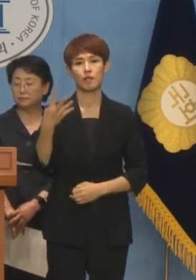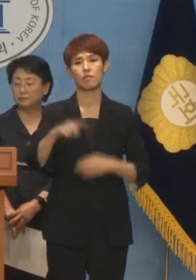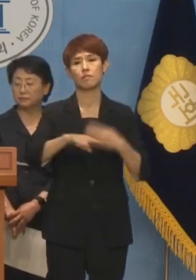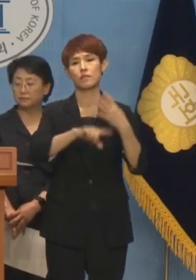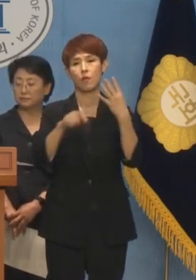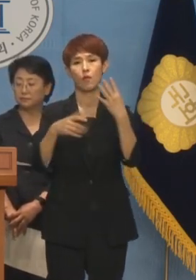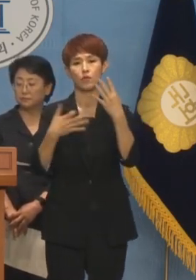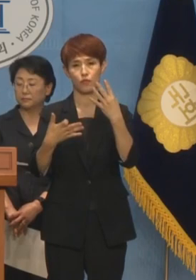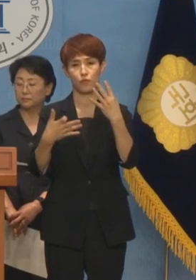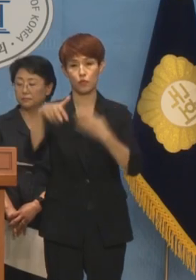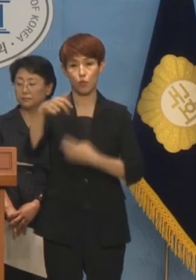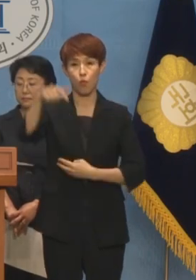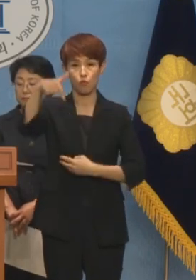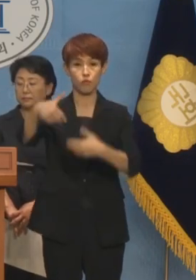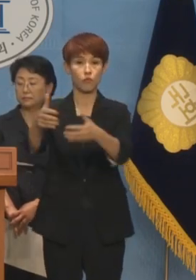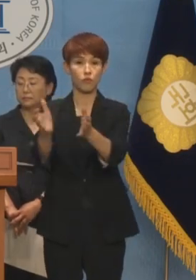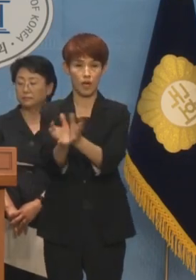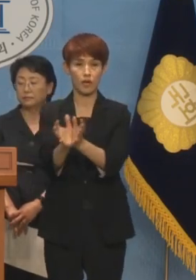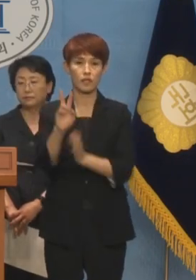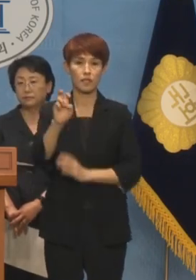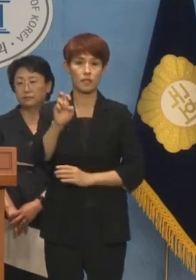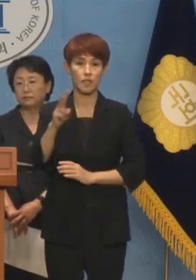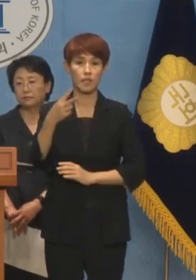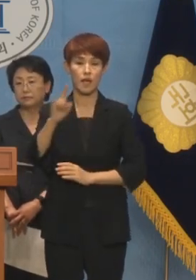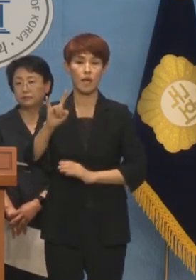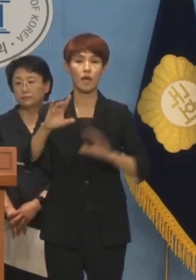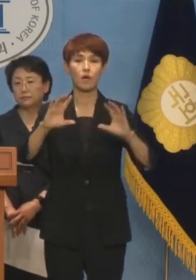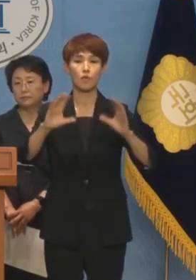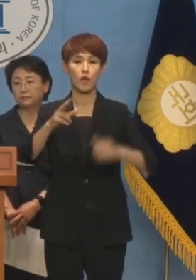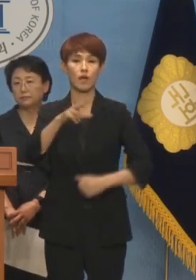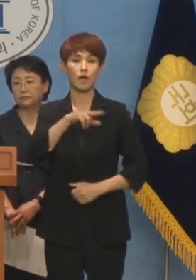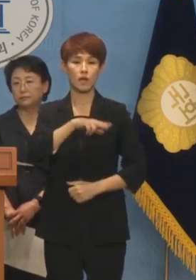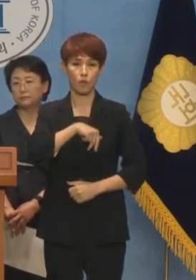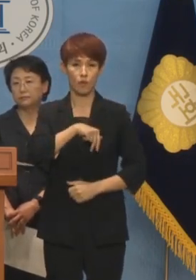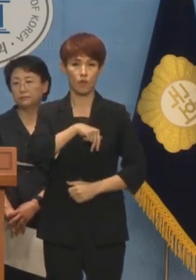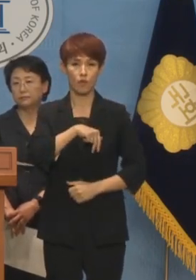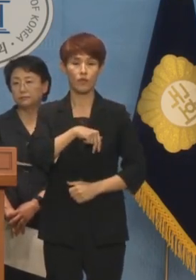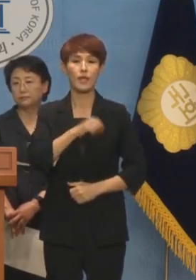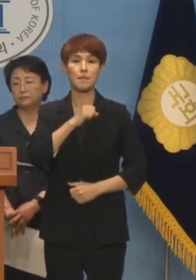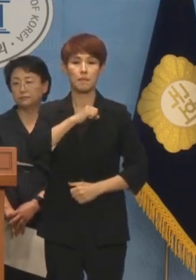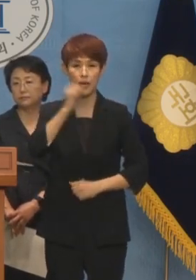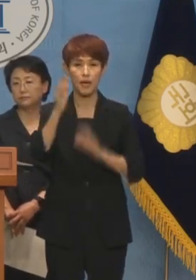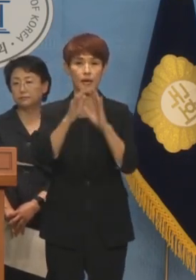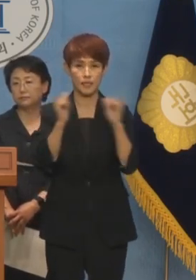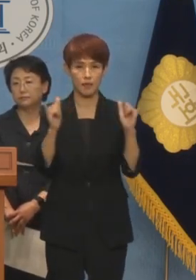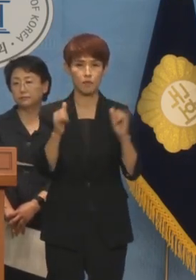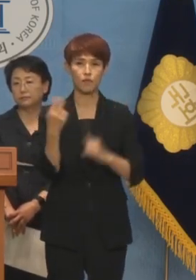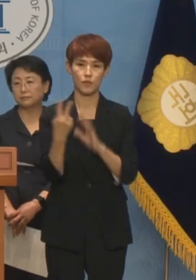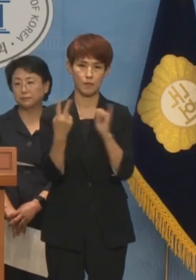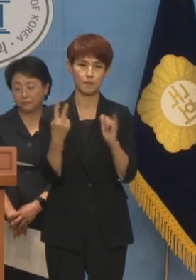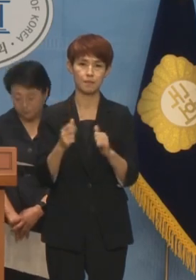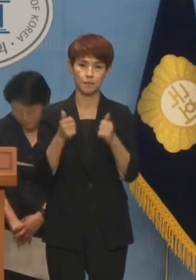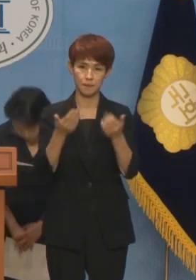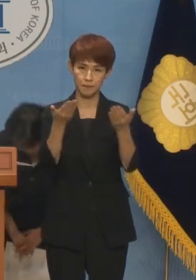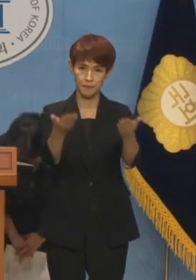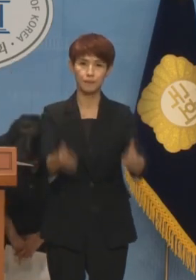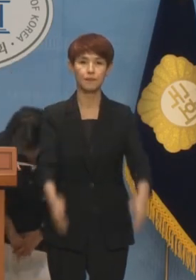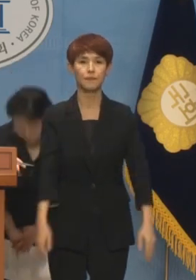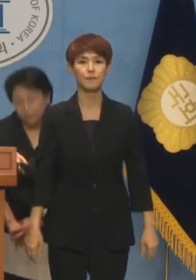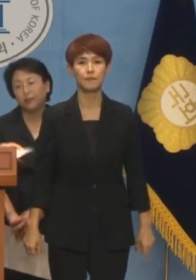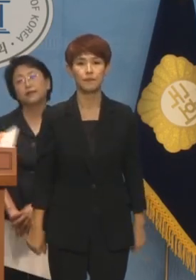19일 조국혁신당 제22대 국회의원 당선자 김선민, 정춘생입니다.